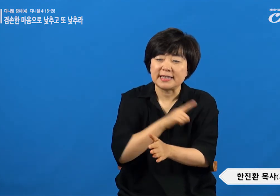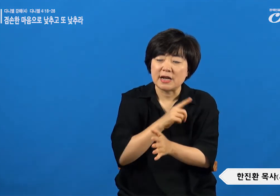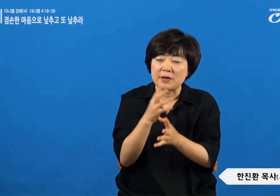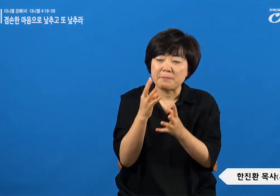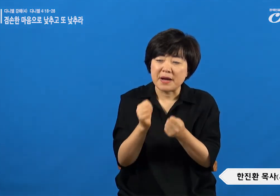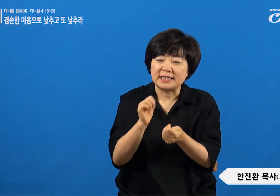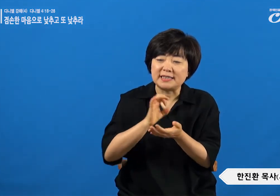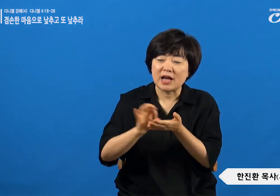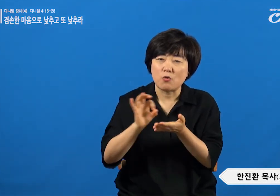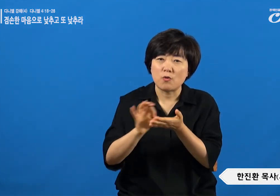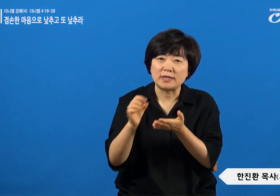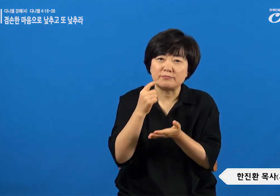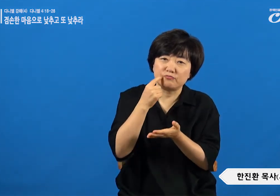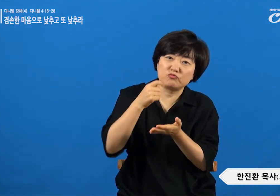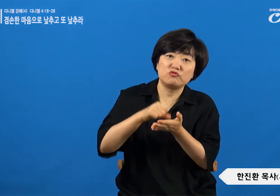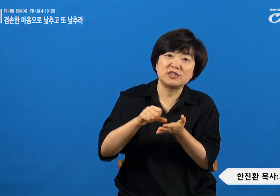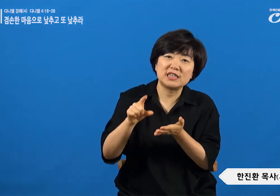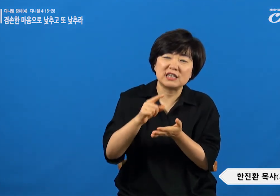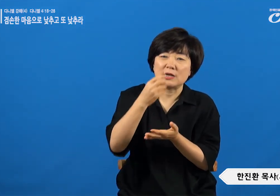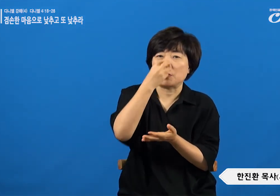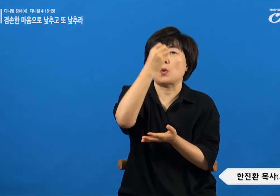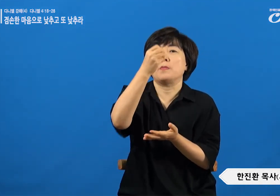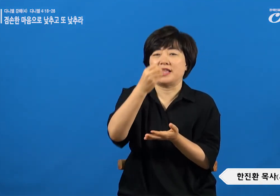교만을 자꾸 부추기는 것입니다.